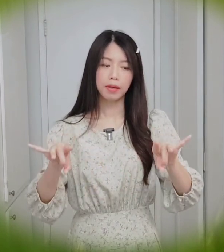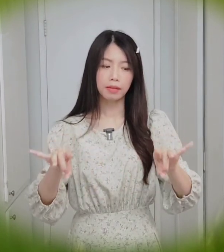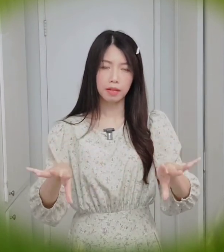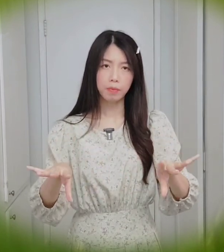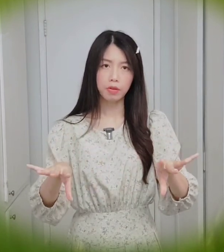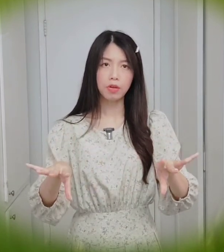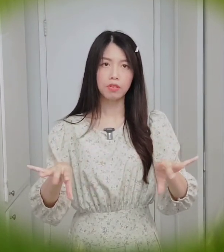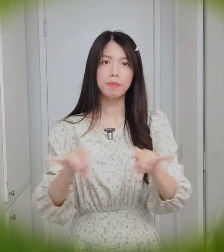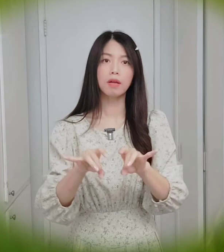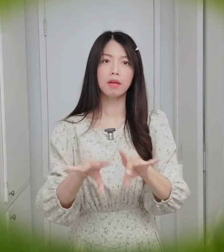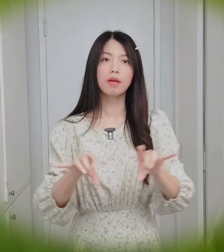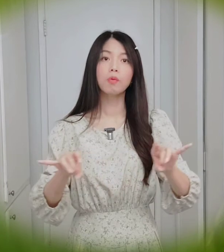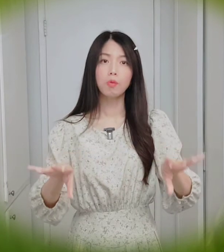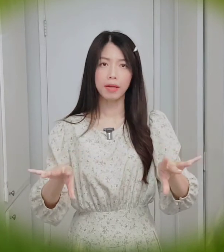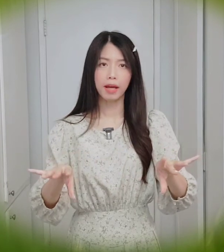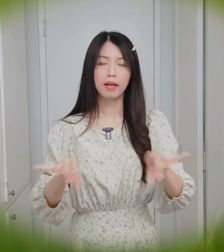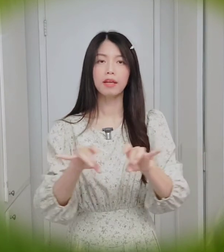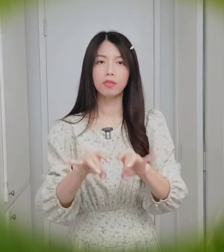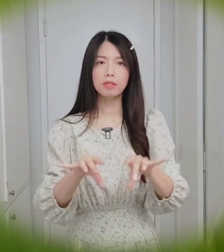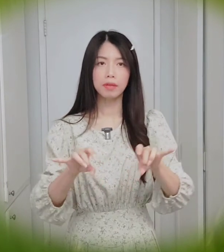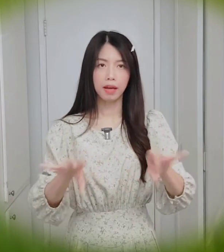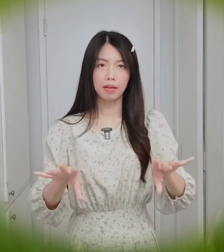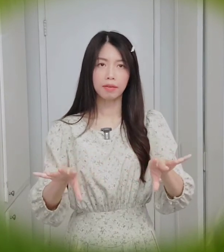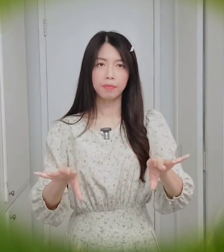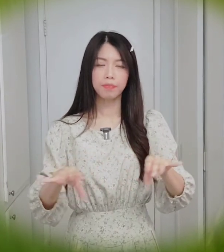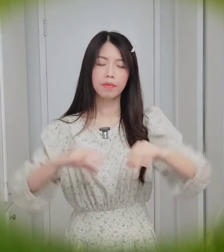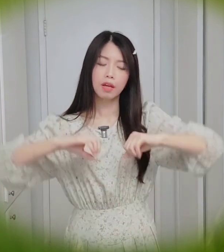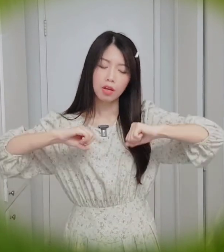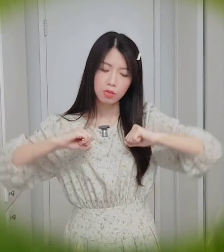튕겨주시고 바깥에서 한번 튕겨주시면 뭐뭐마다 이런 뜻입니다.